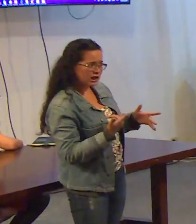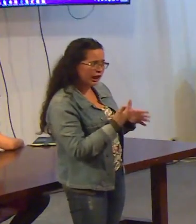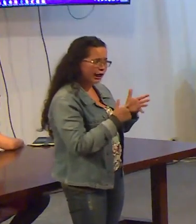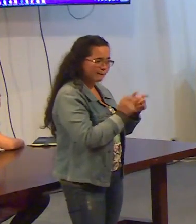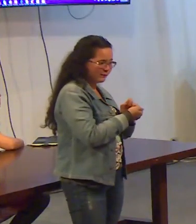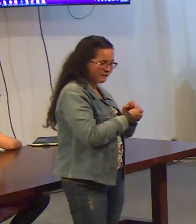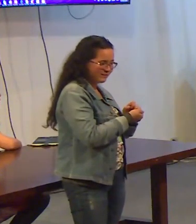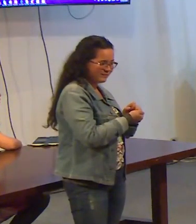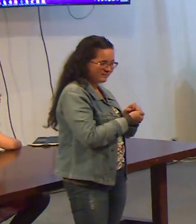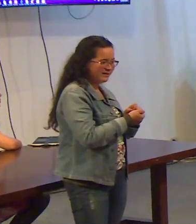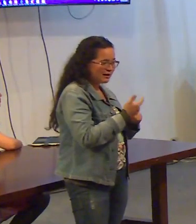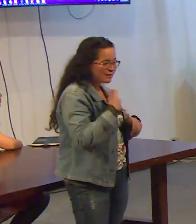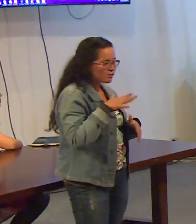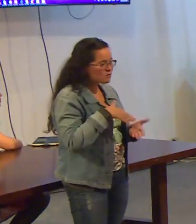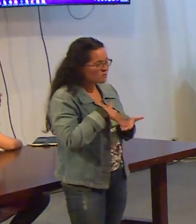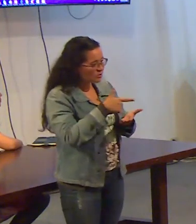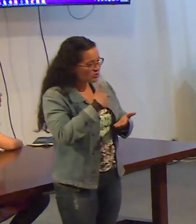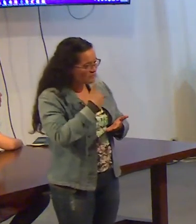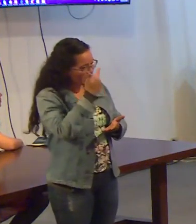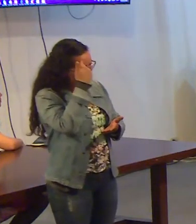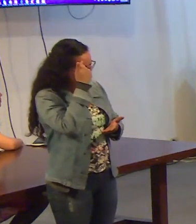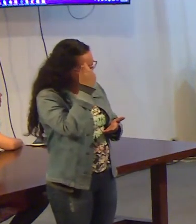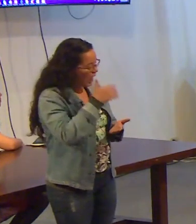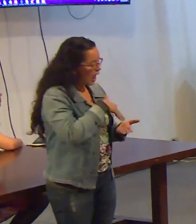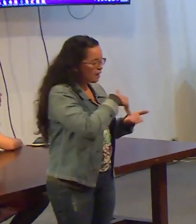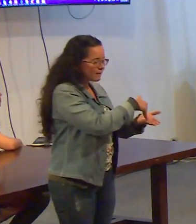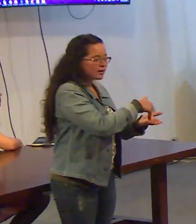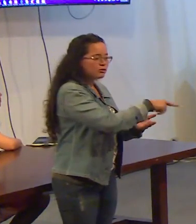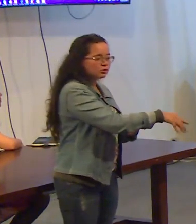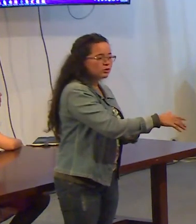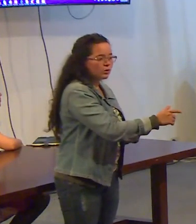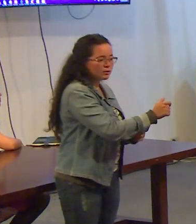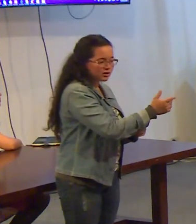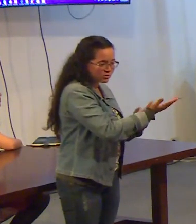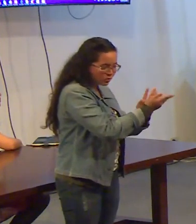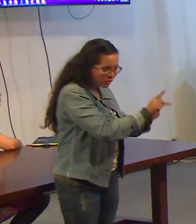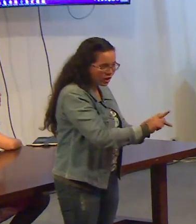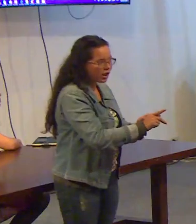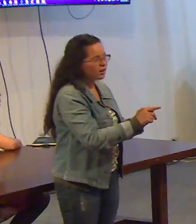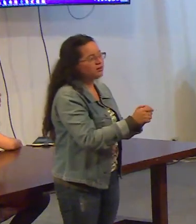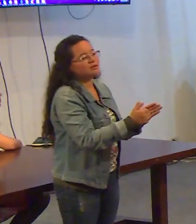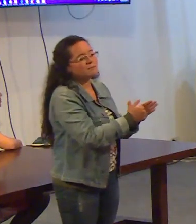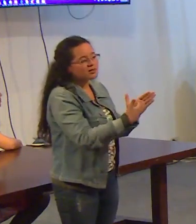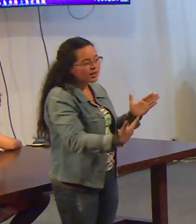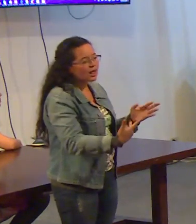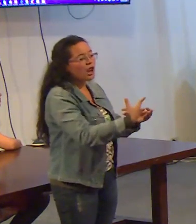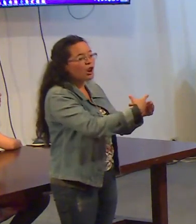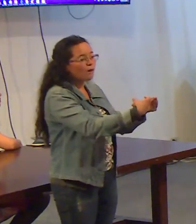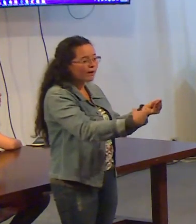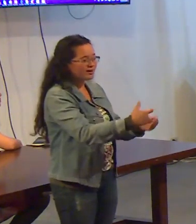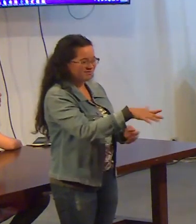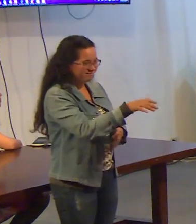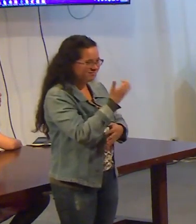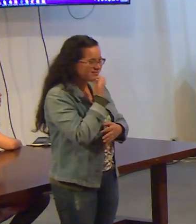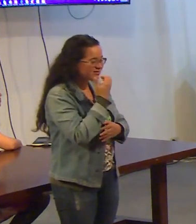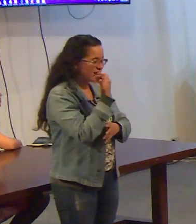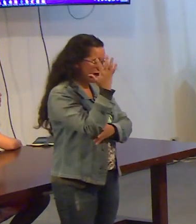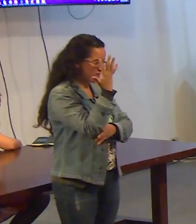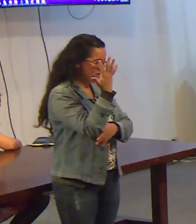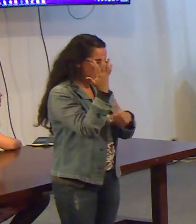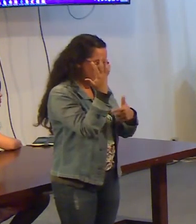pensarla desde mi lado, sino desde el sujeto, el material, el objeto, cómo el objeto del árbol se volvió algo